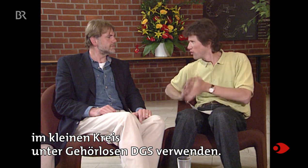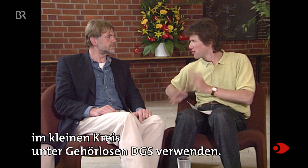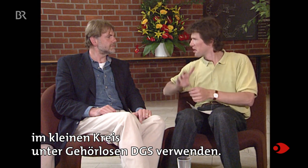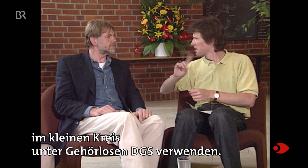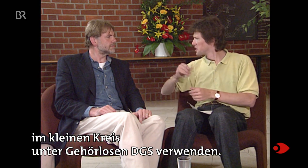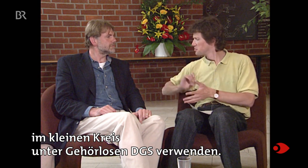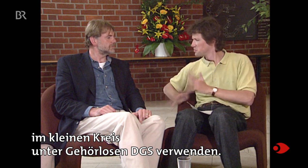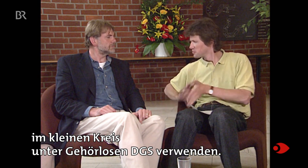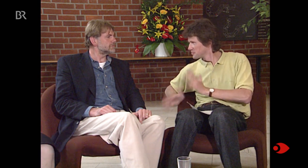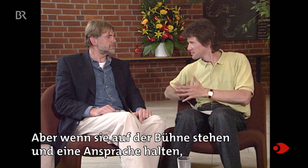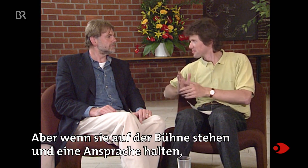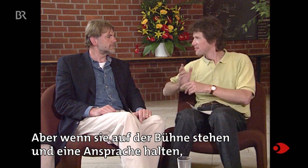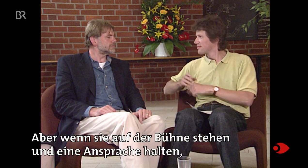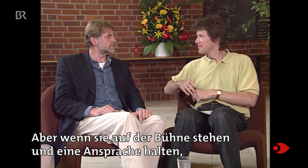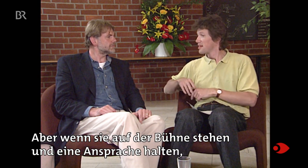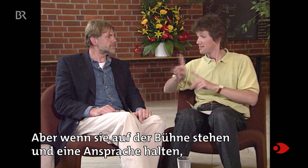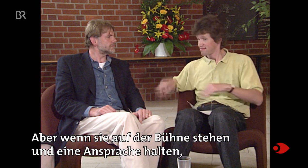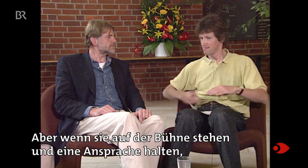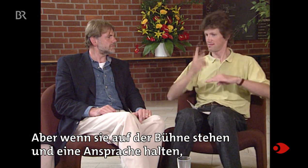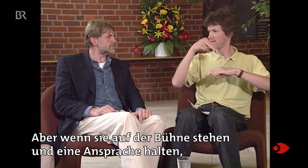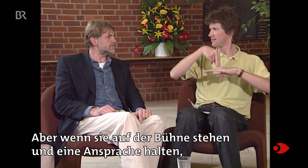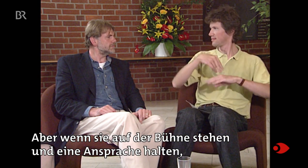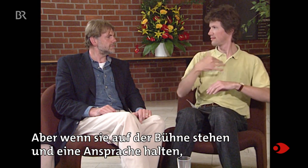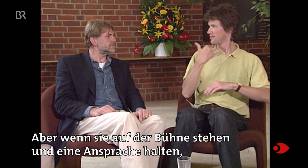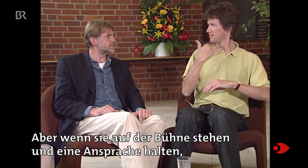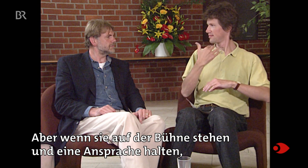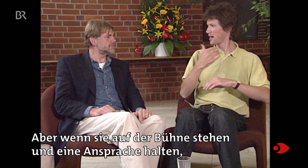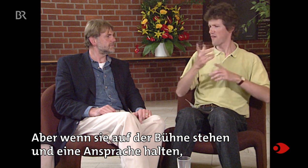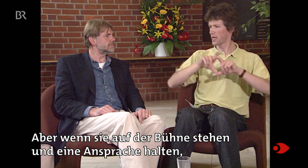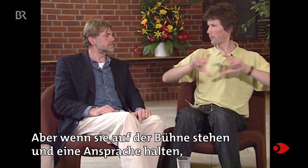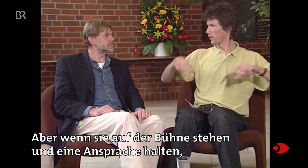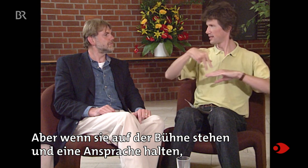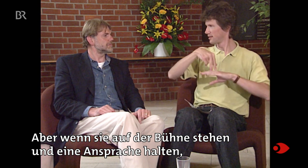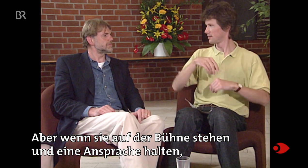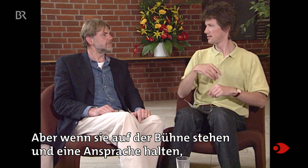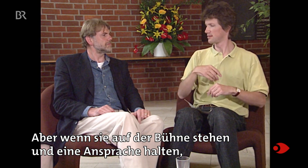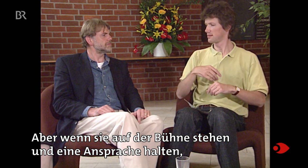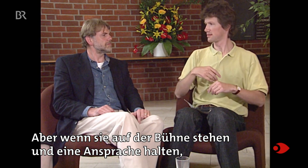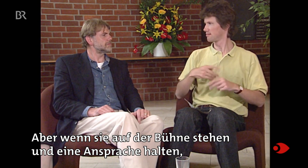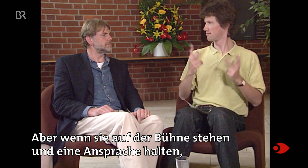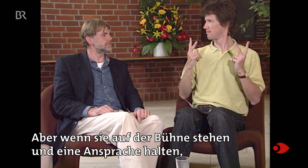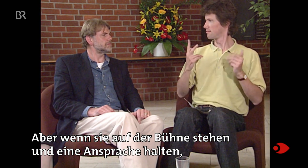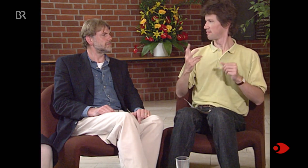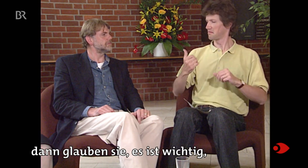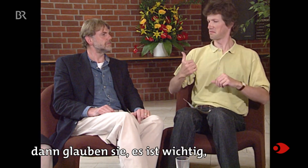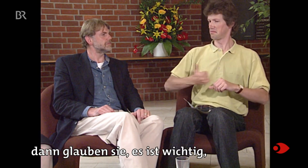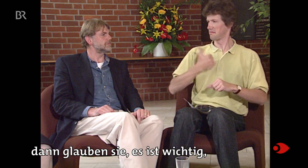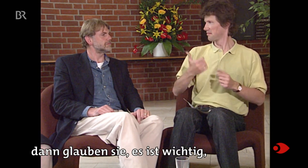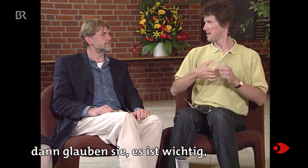DGS verwenden. Aber wenn sie auf der Bühne stehen und eine Ansprache halten, dann glauben sie,